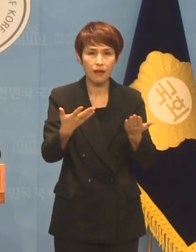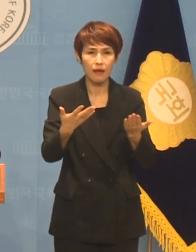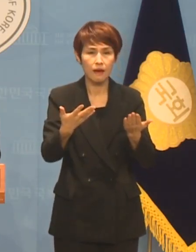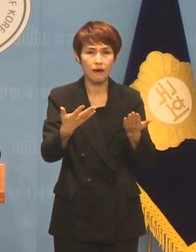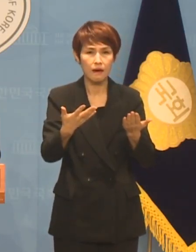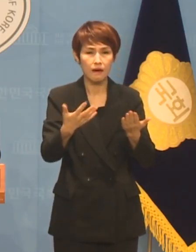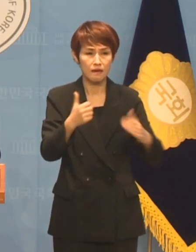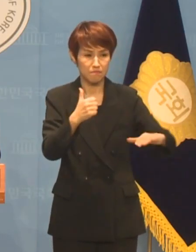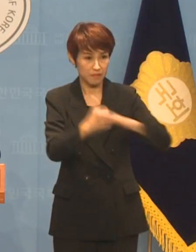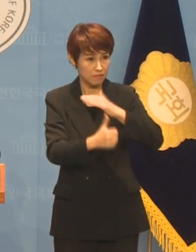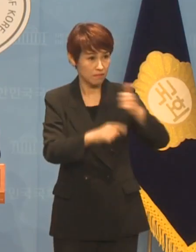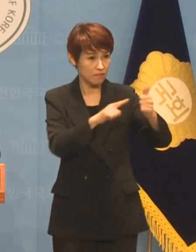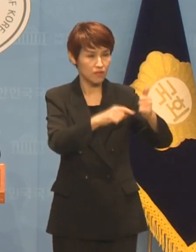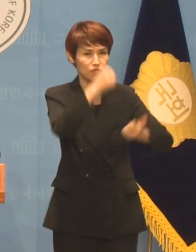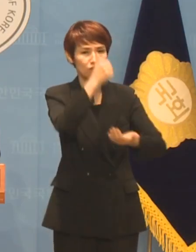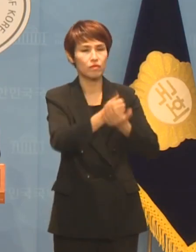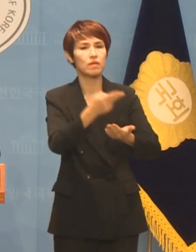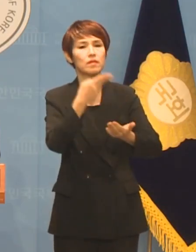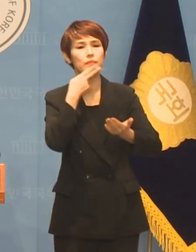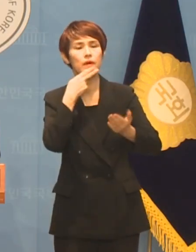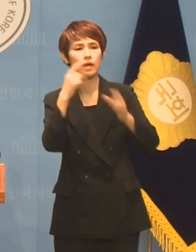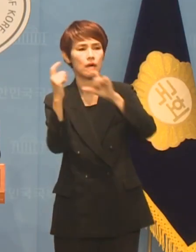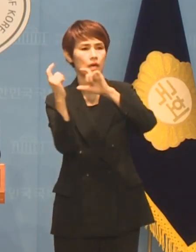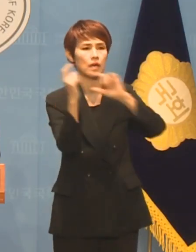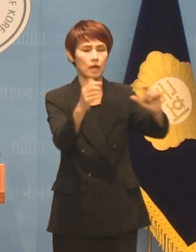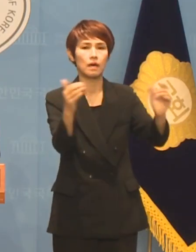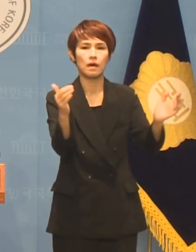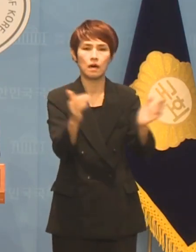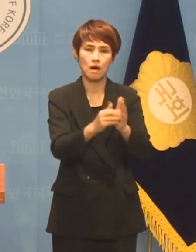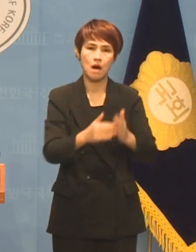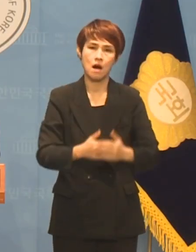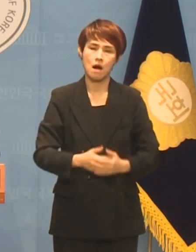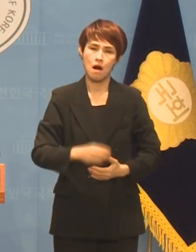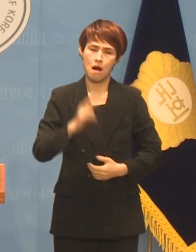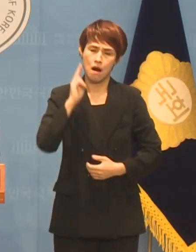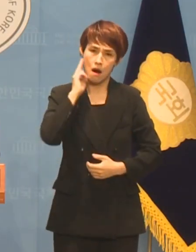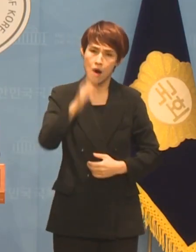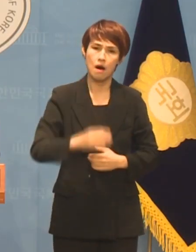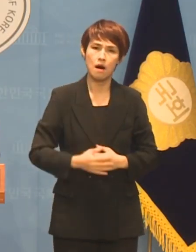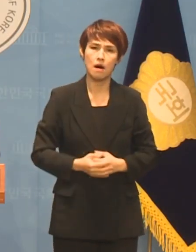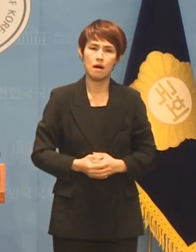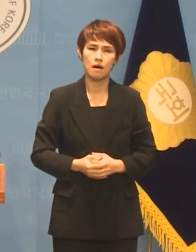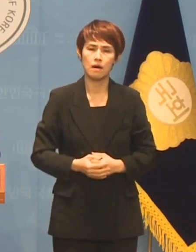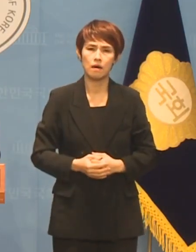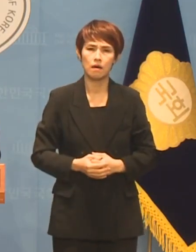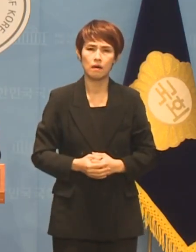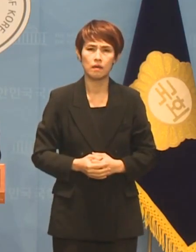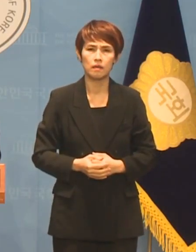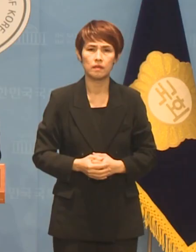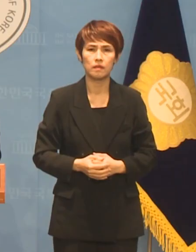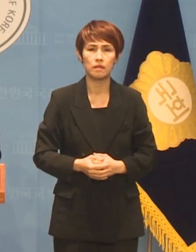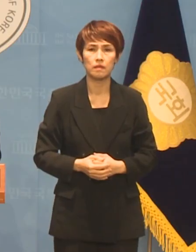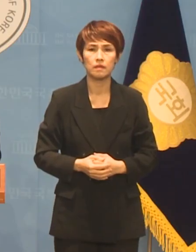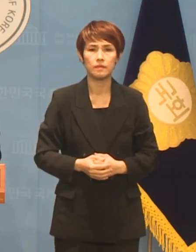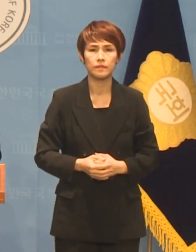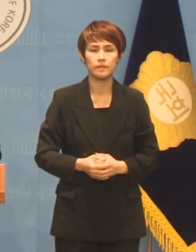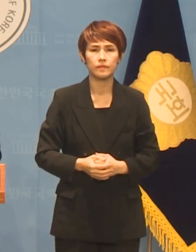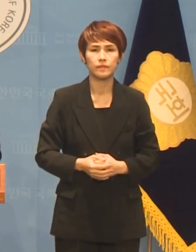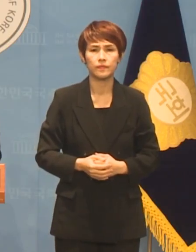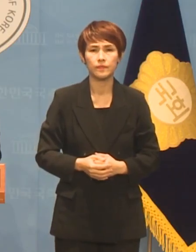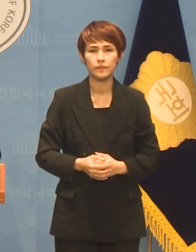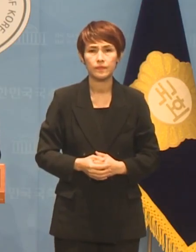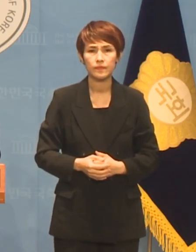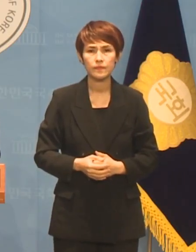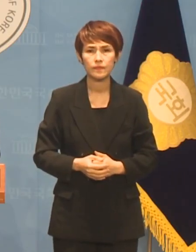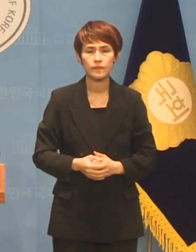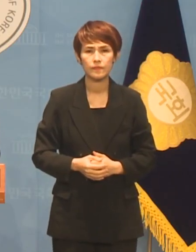가해자에게 면죄부를 주는 해괴망측한 말장난으로 가득 찬